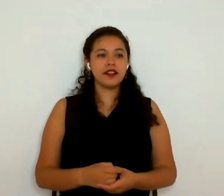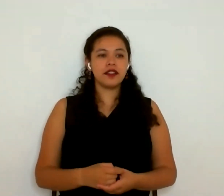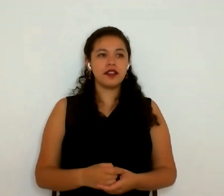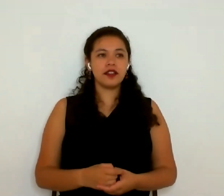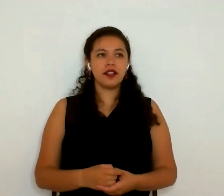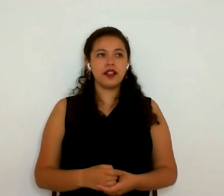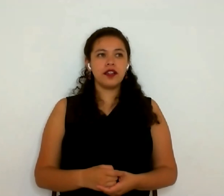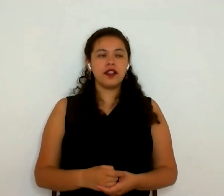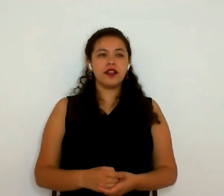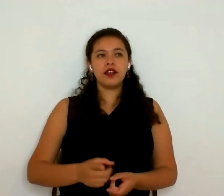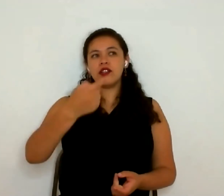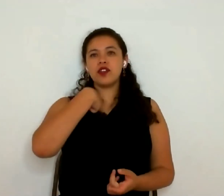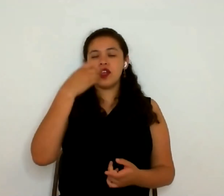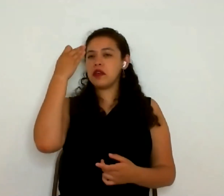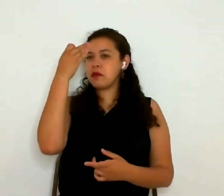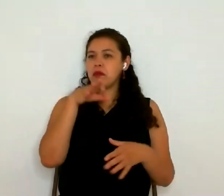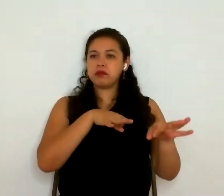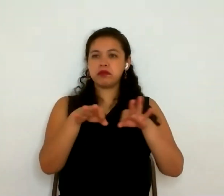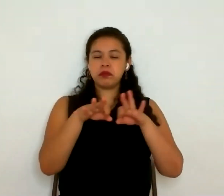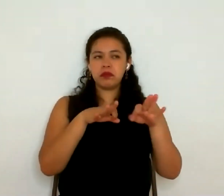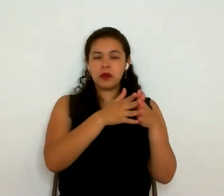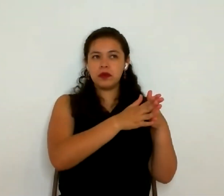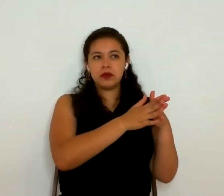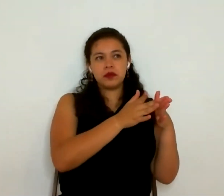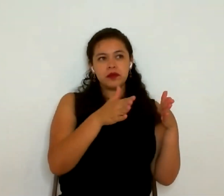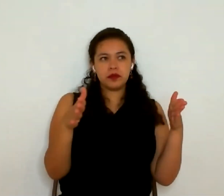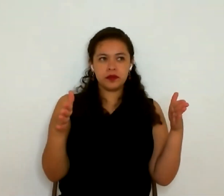un tiempo trabajando en lo que fue la este